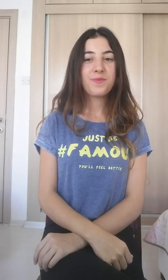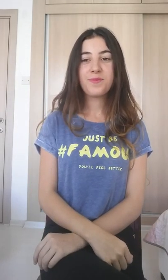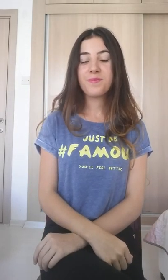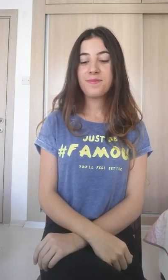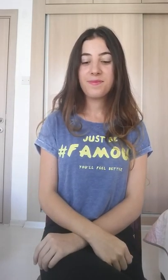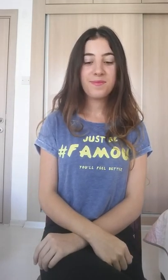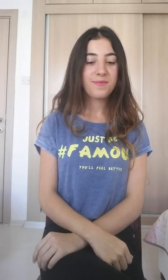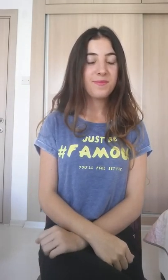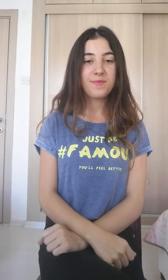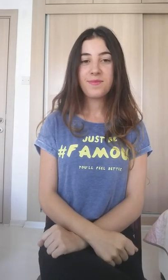duyuyorum.